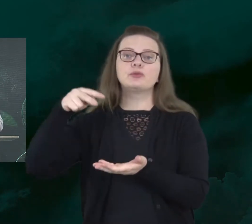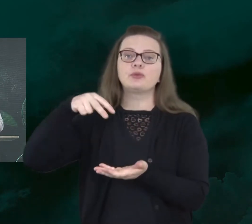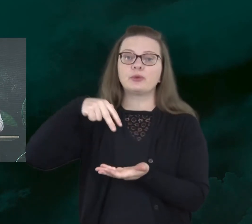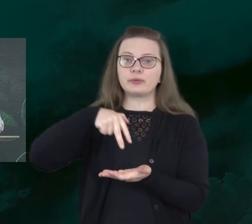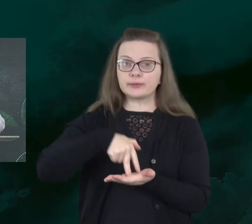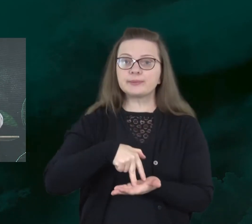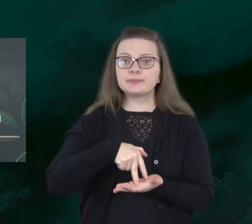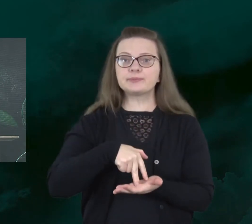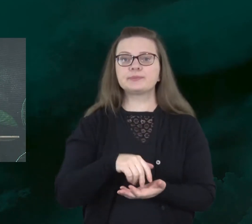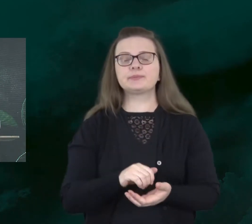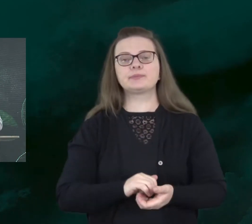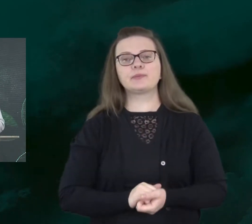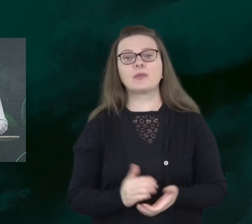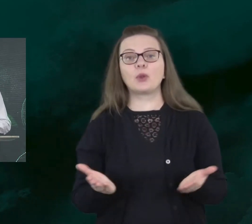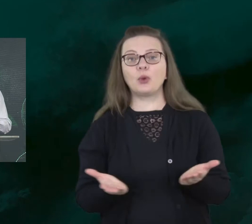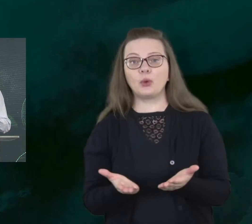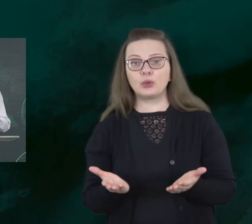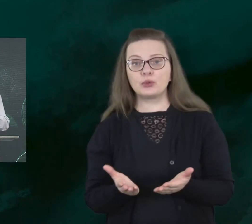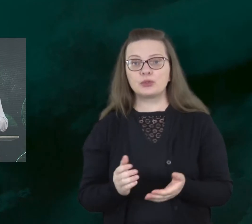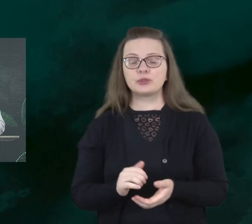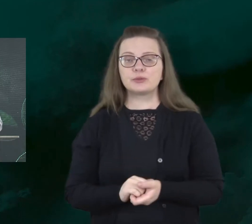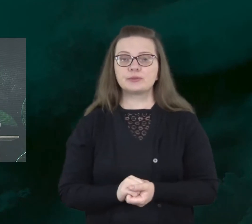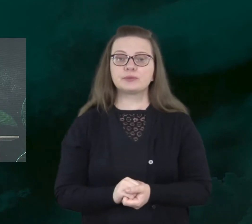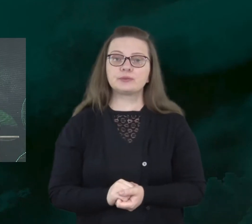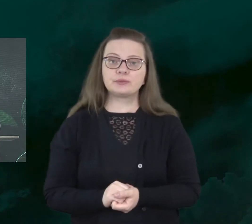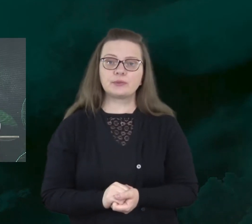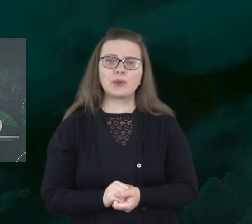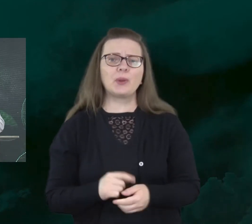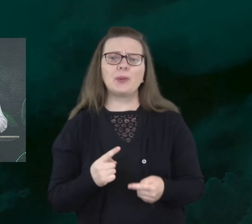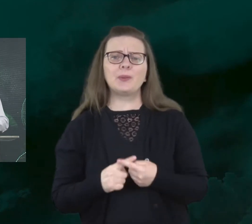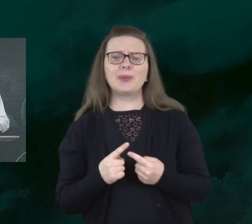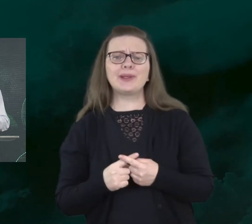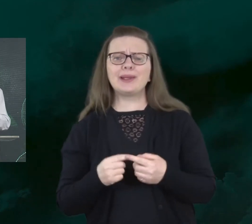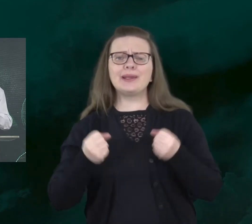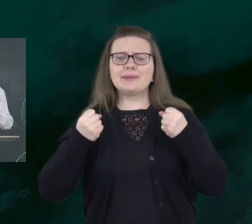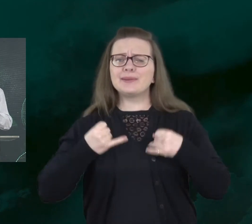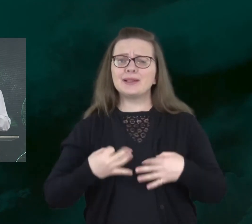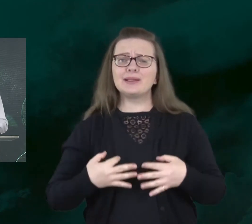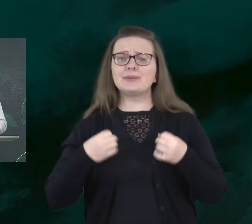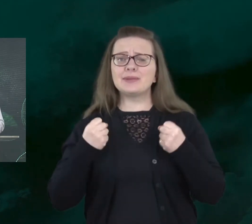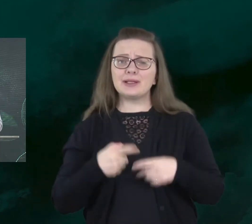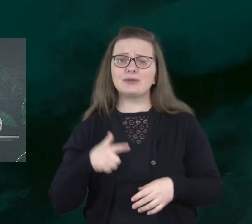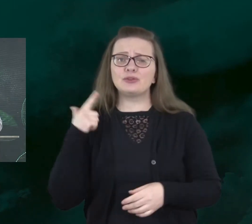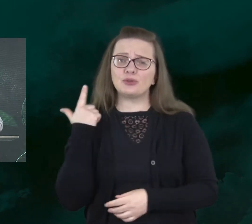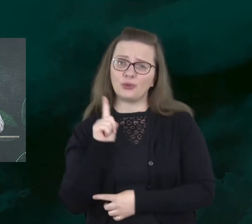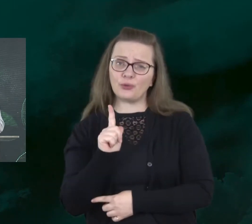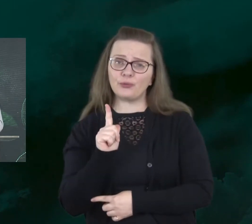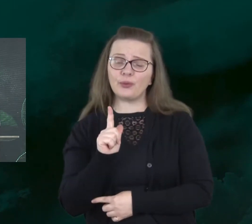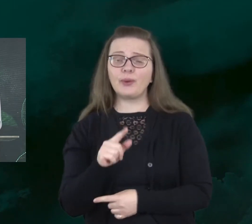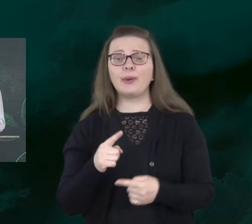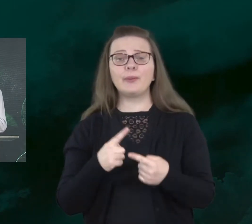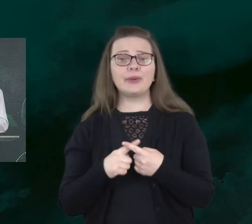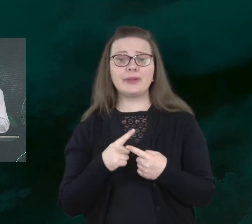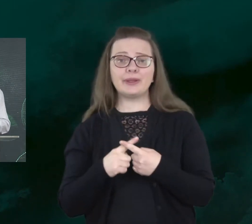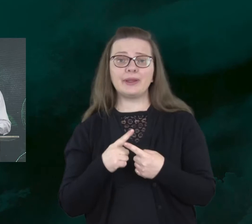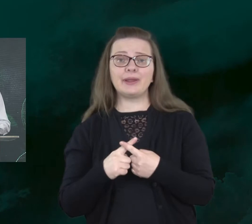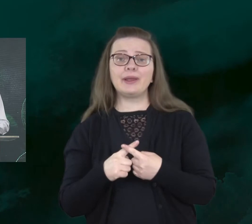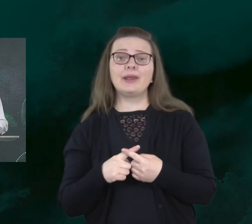quero deixar claro. Bom, hoje, por que eu estou falando isso? Porque eu quero tomar um